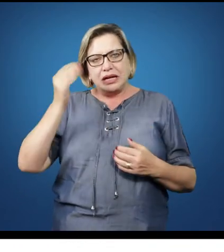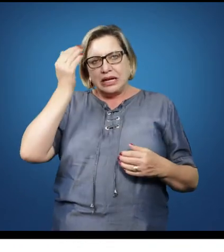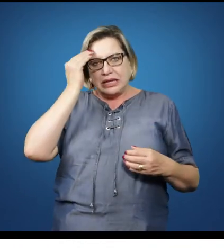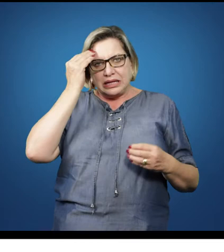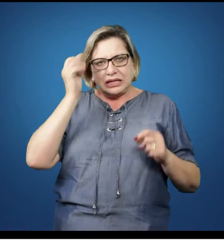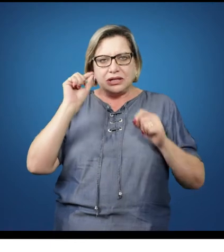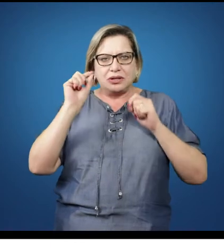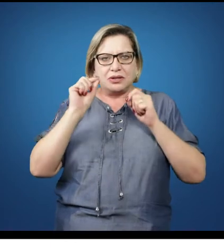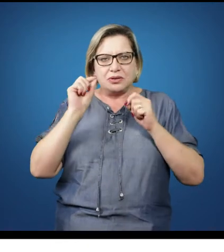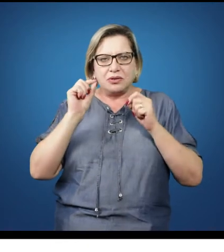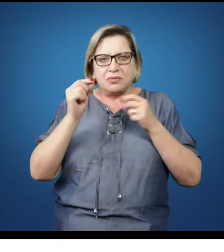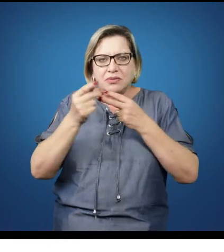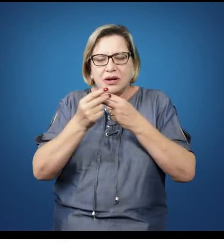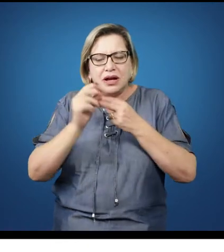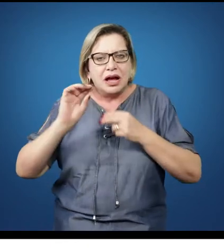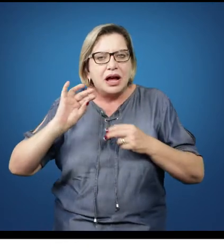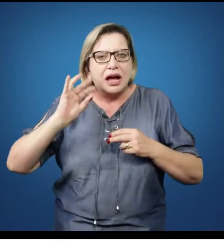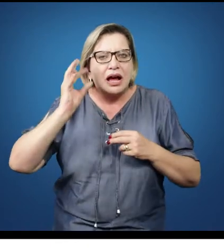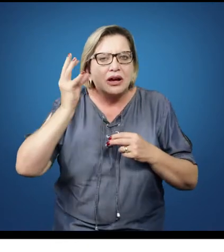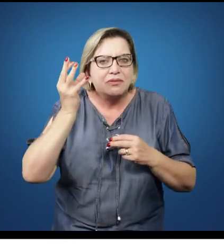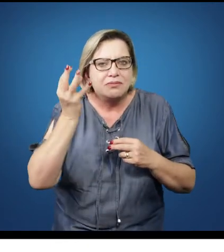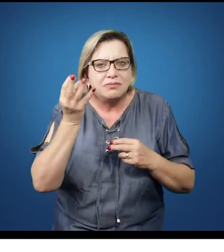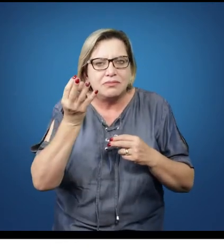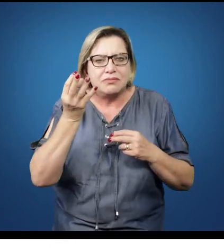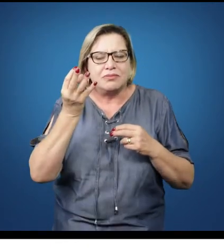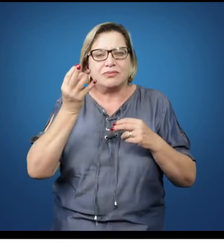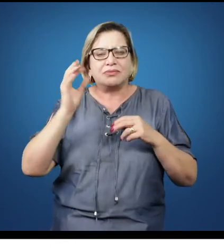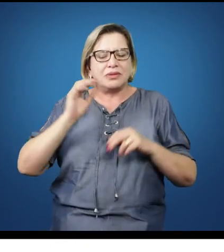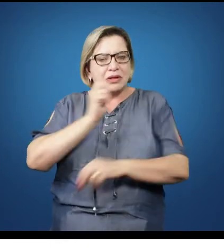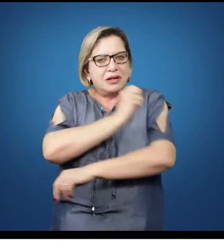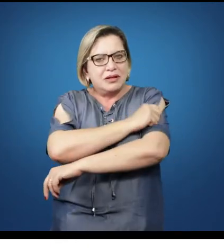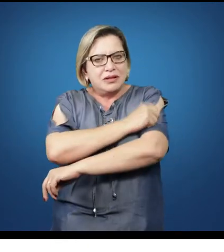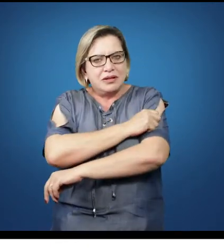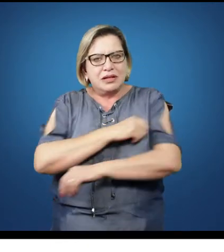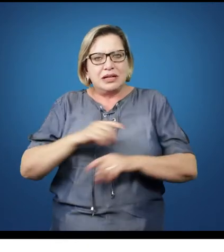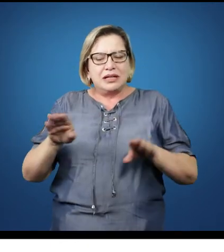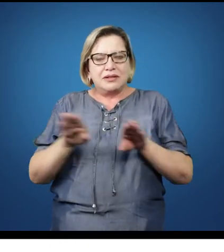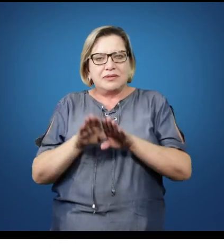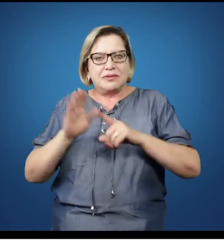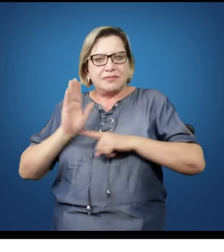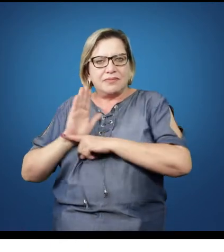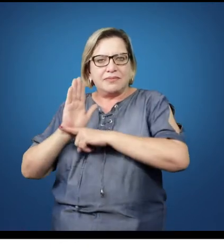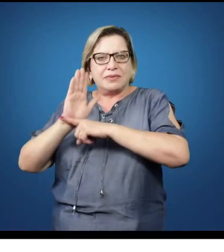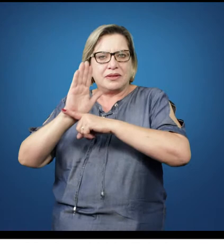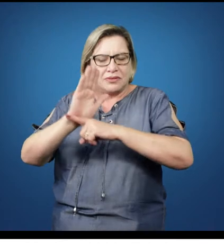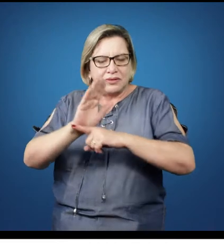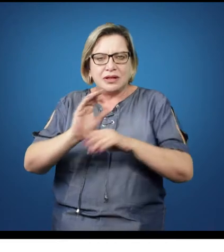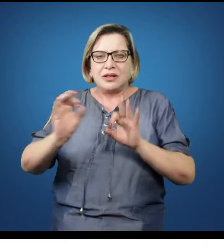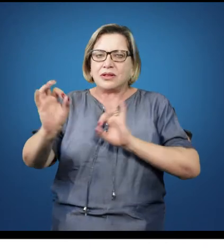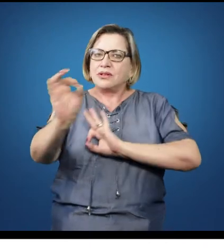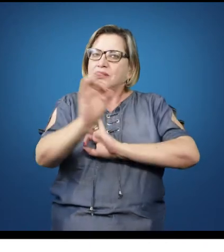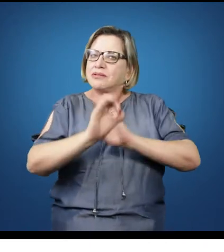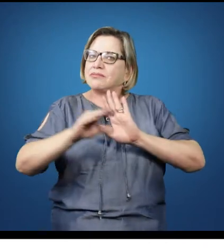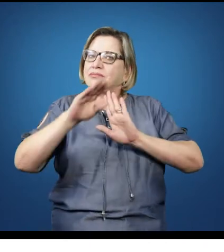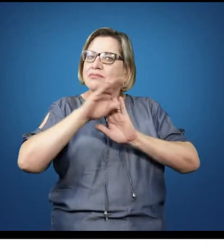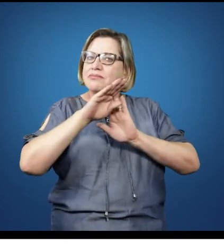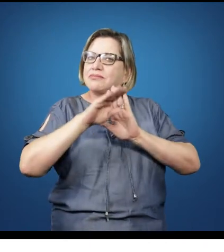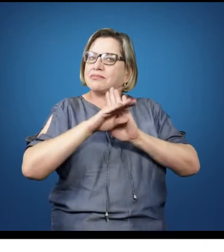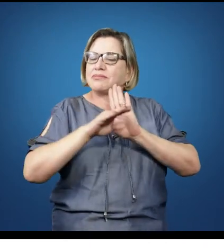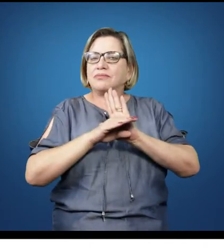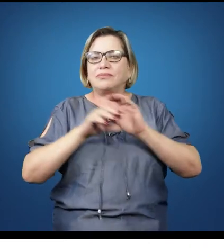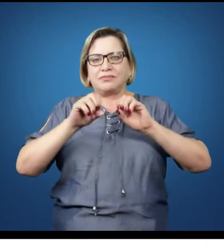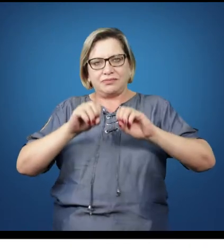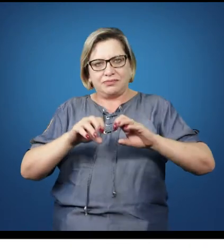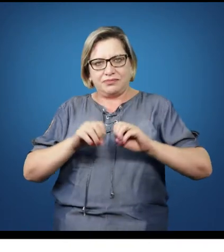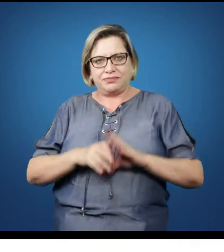se processa e vai se processar nos nossos alunos e vai nos auxiliar no planejamento de nossas aulas.